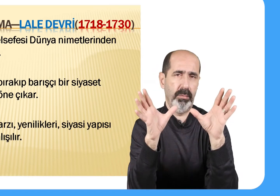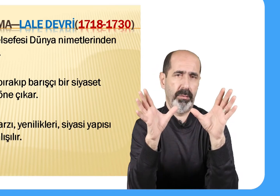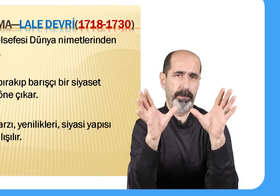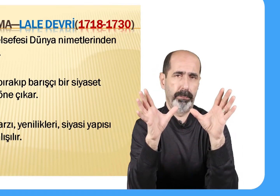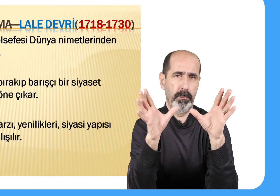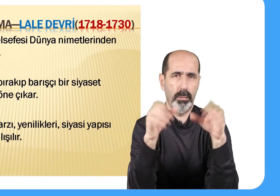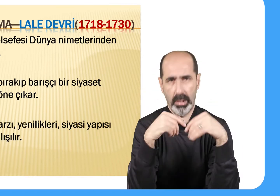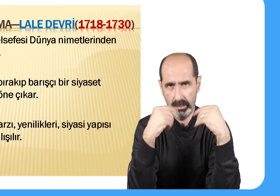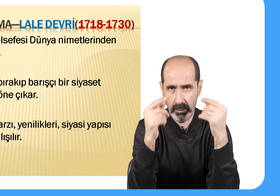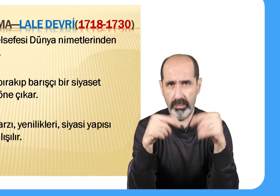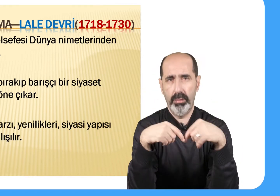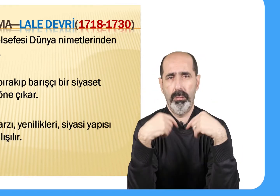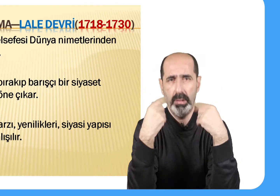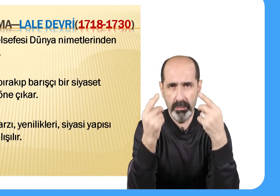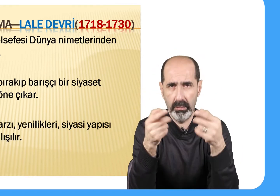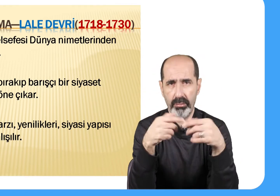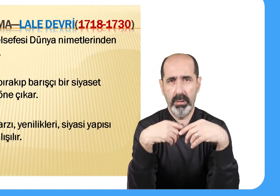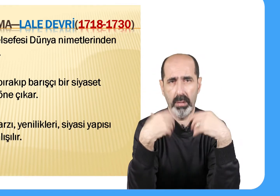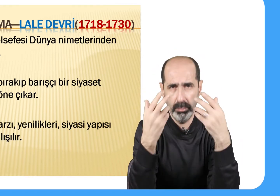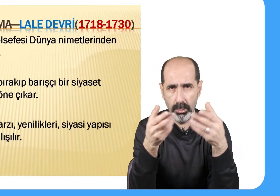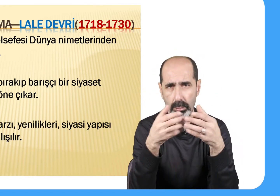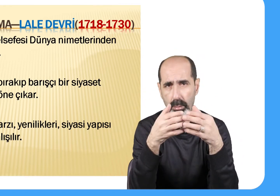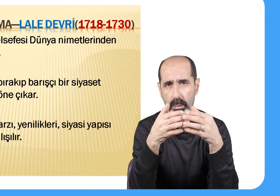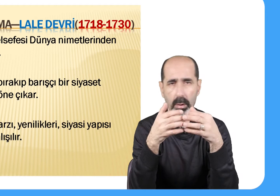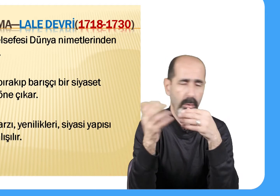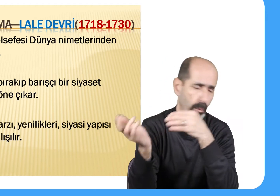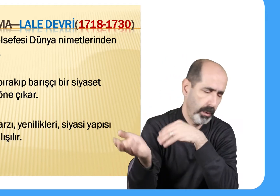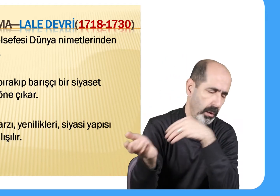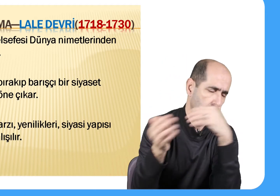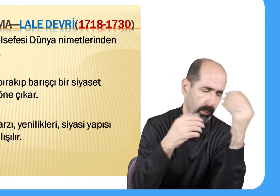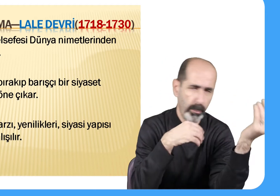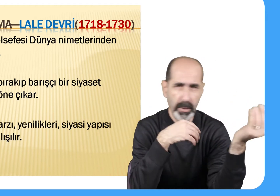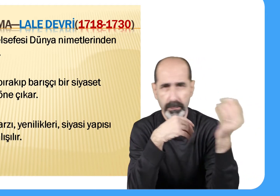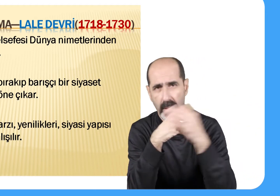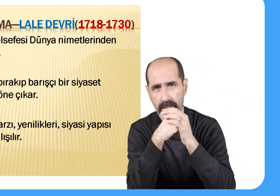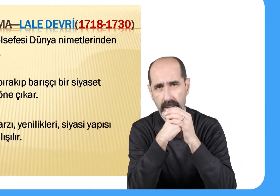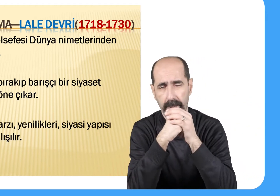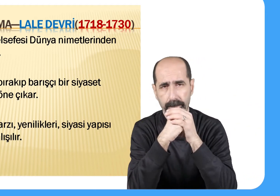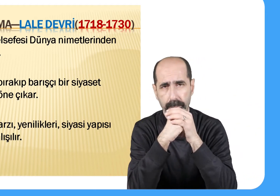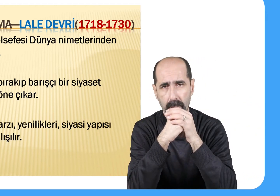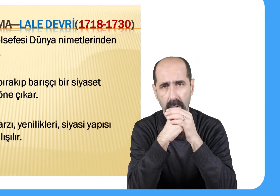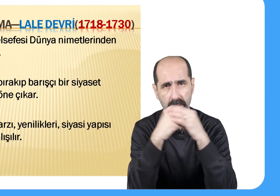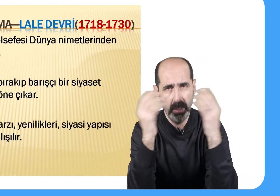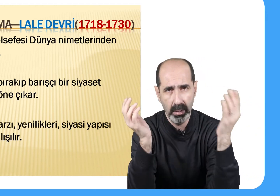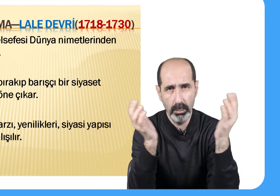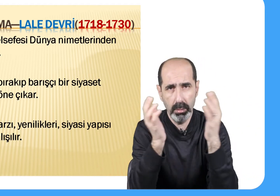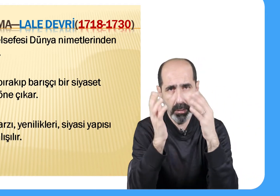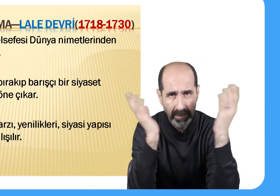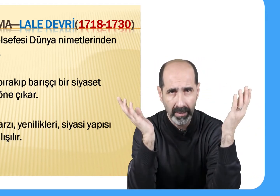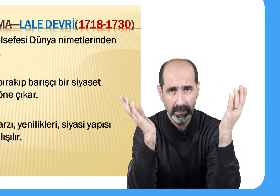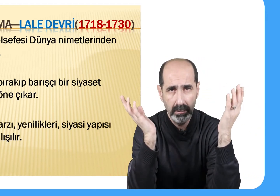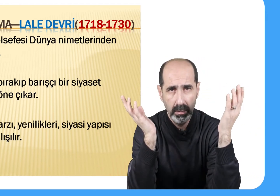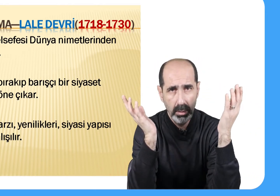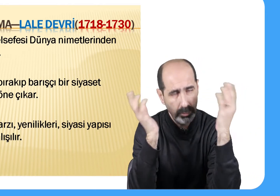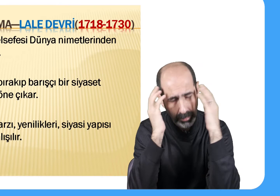savaştık larımız sürekli savaşta sürekli savaşta kan döktük toprak aldı Toprak verdik insanlar